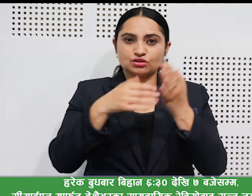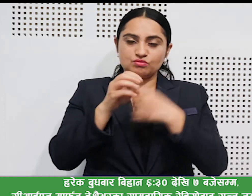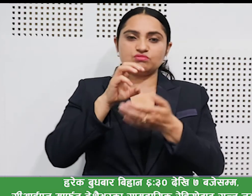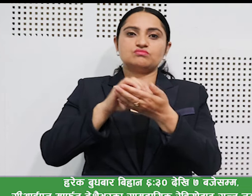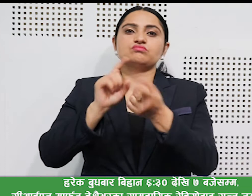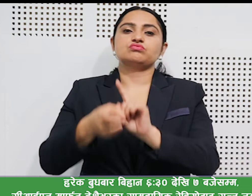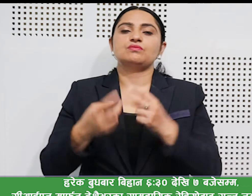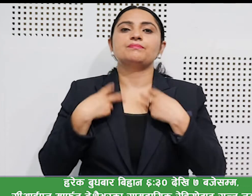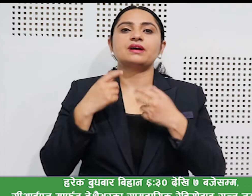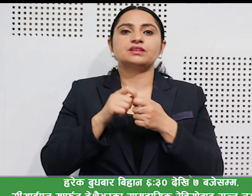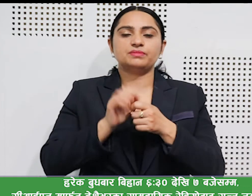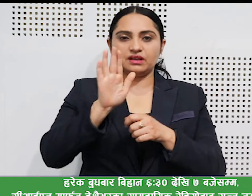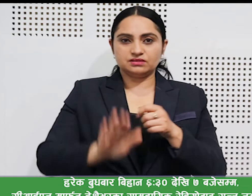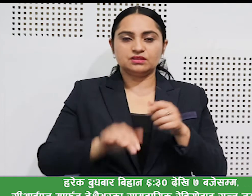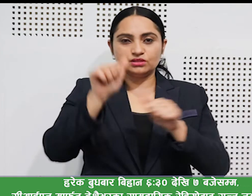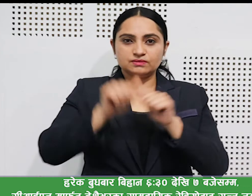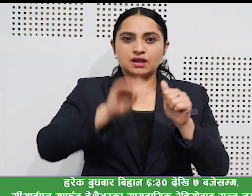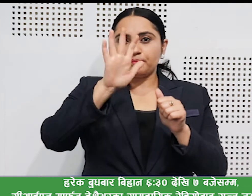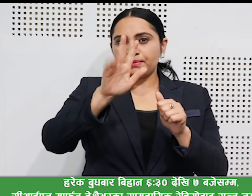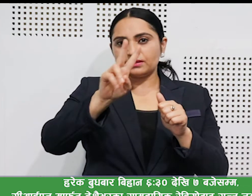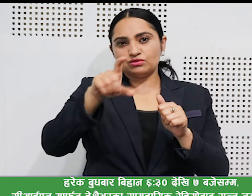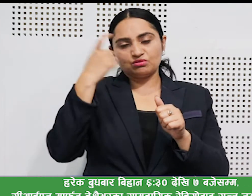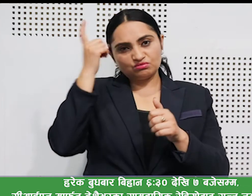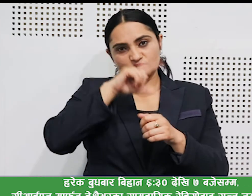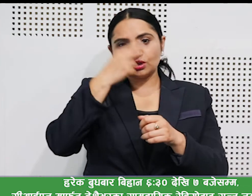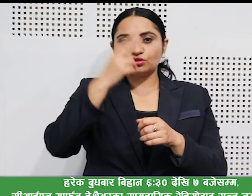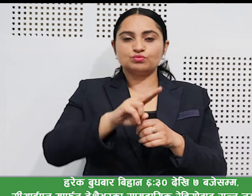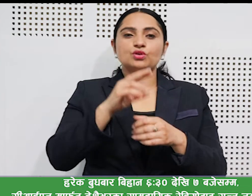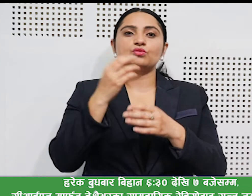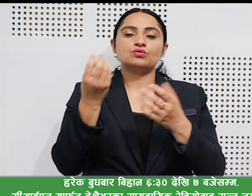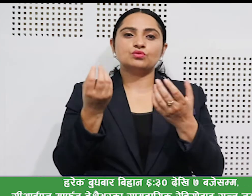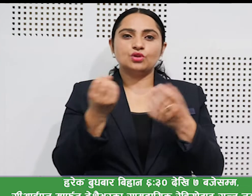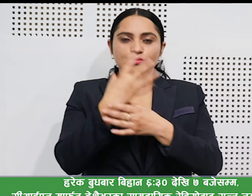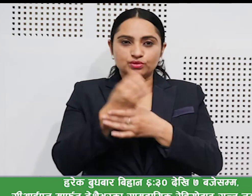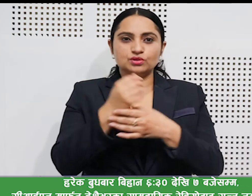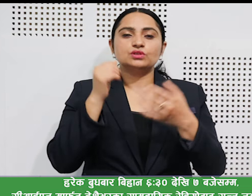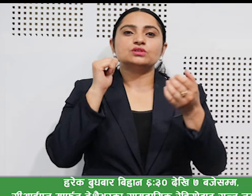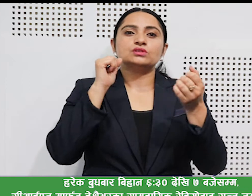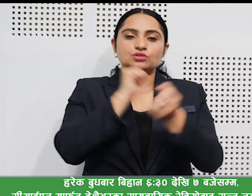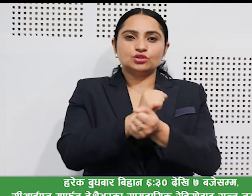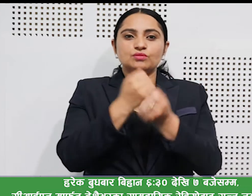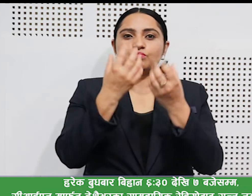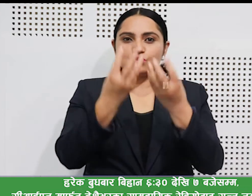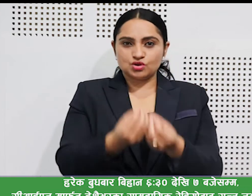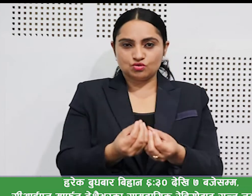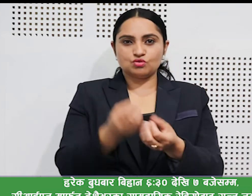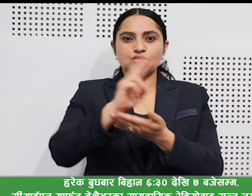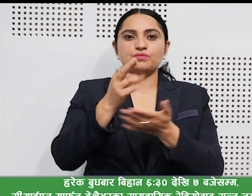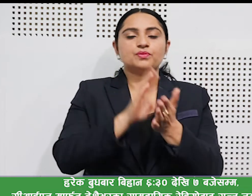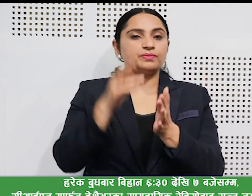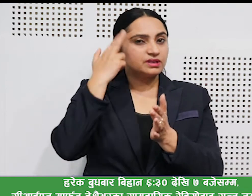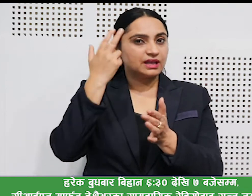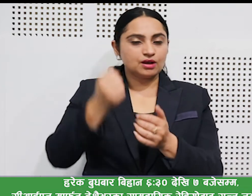झण्डै 52 करोडको क्षति भएको विपद जोखिम न्यूनीकरण तथा व्यवस्थापन प्राधिकरणको तथ्याङ्कले देखाउँदछ।